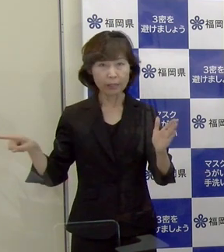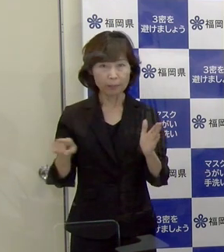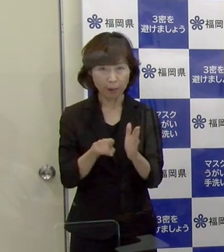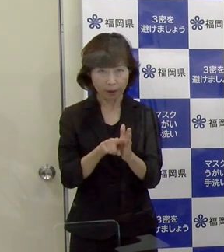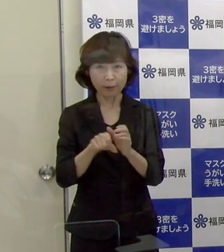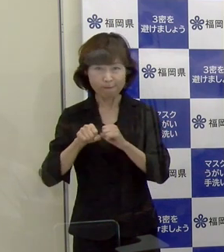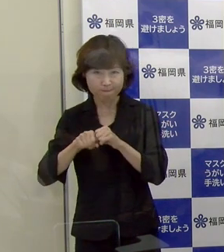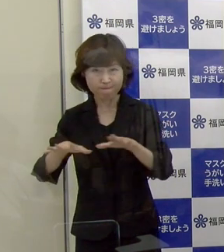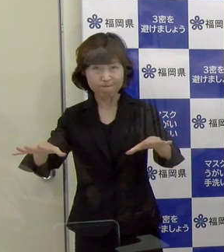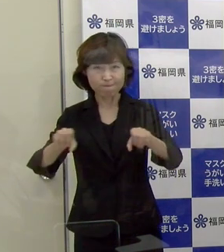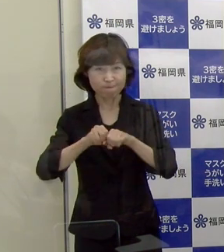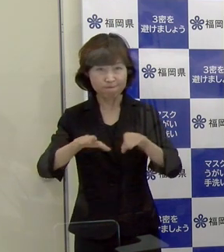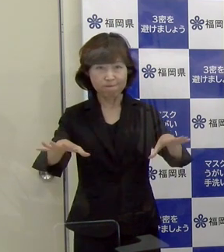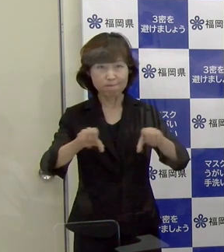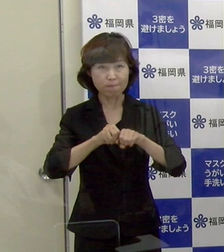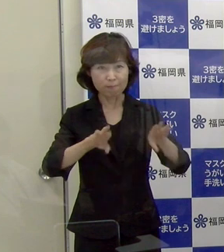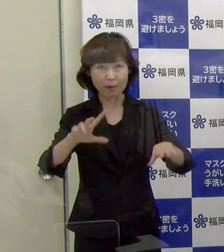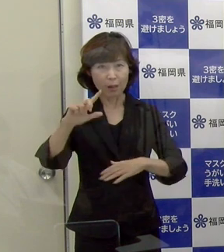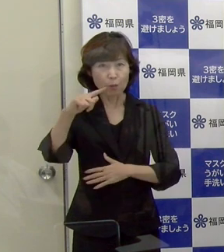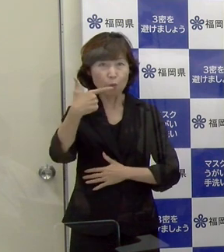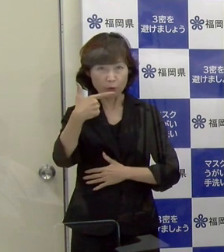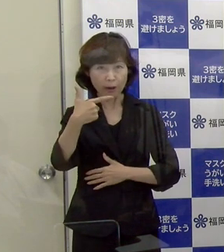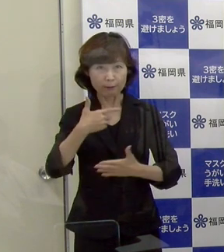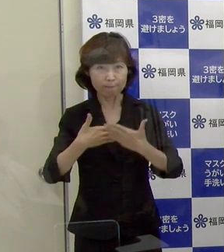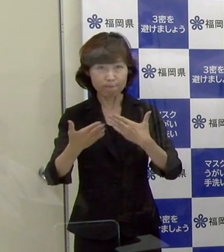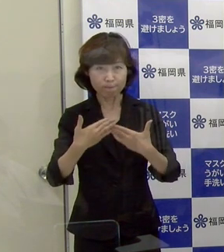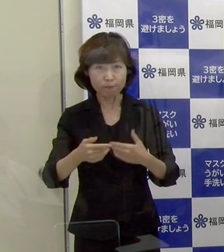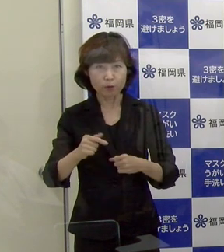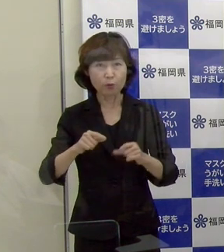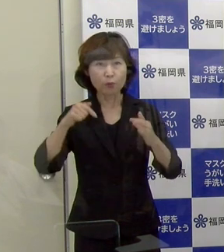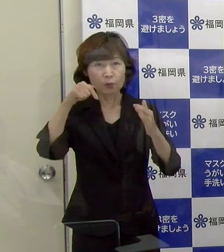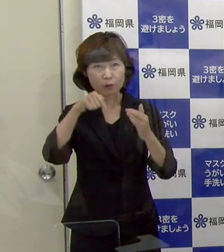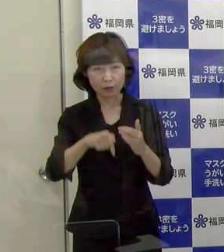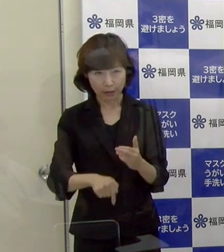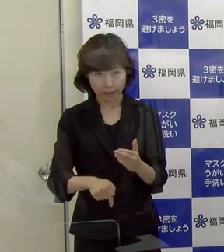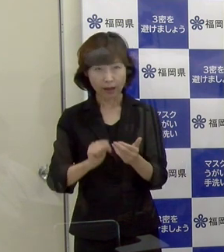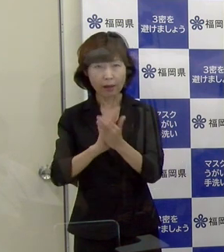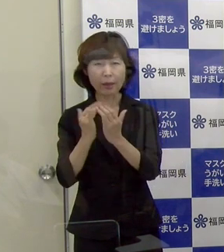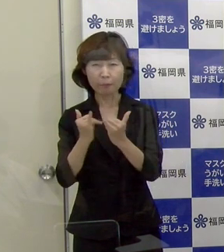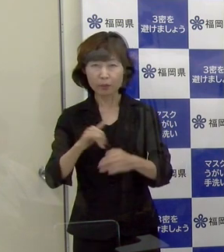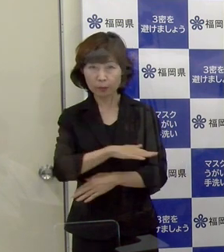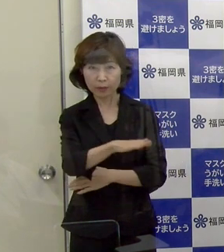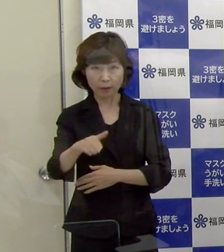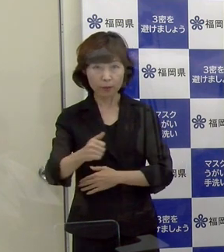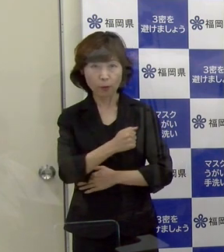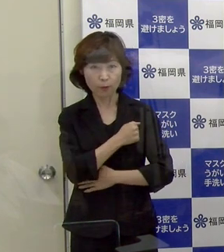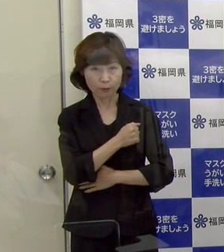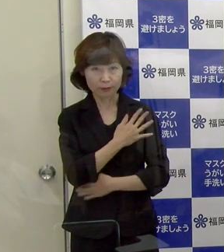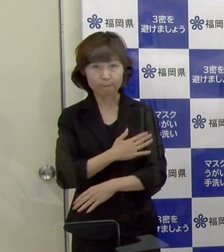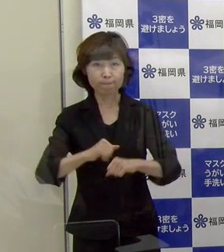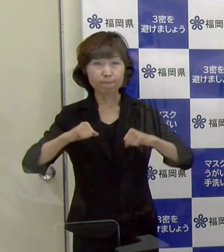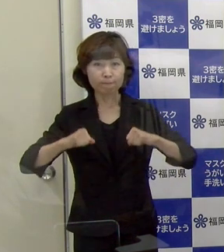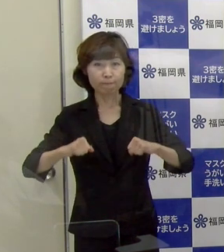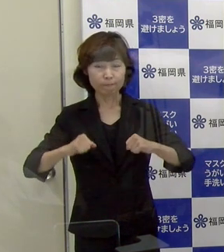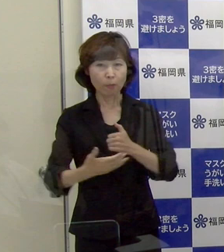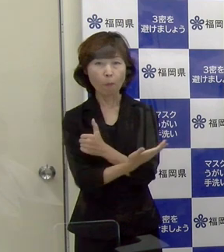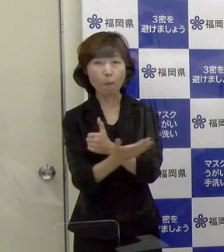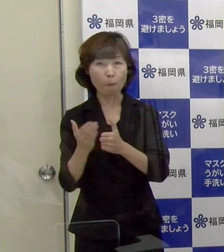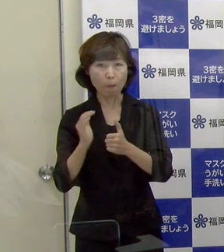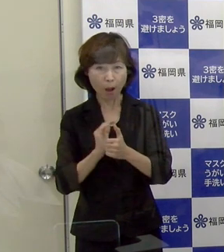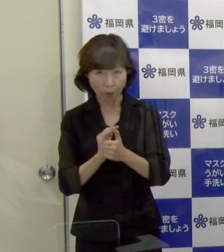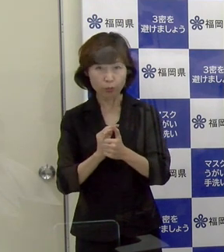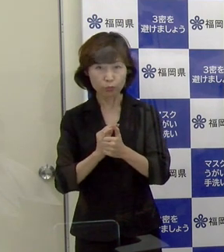の艦船の波を経験する中で県民のみな様の命と健康を守るための取り組みを